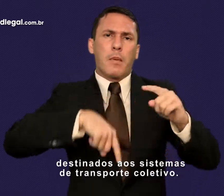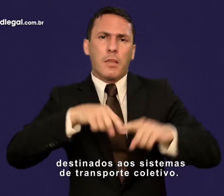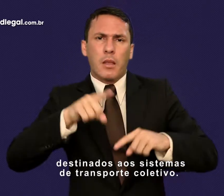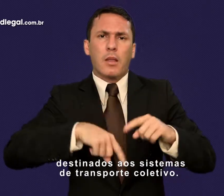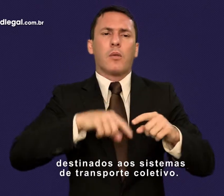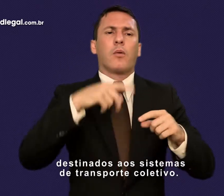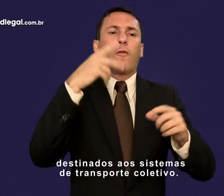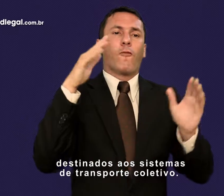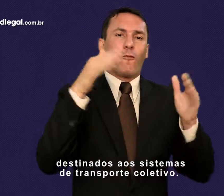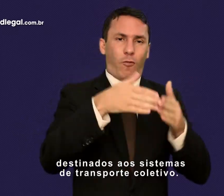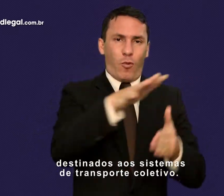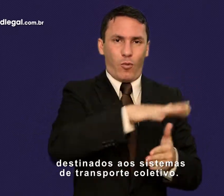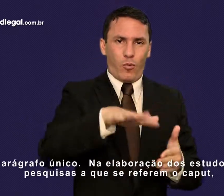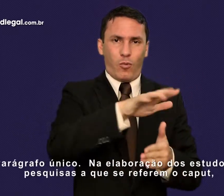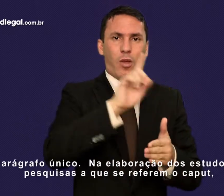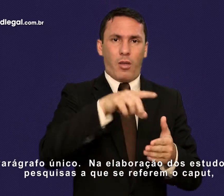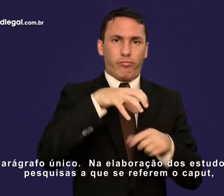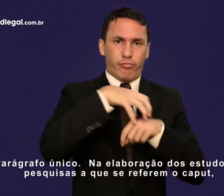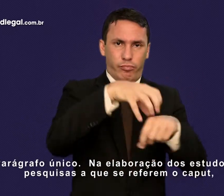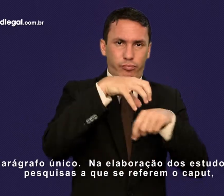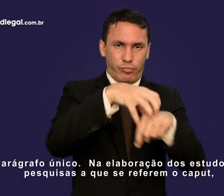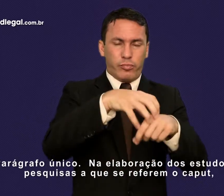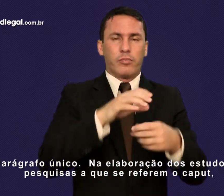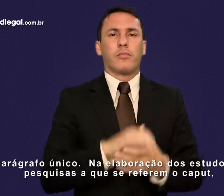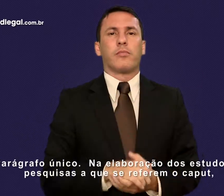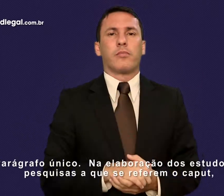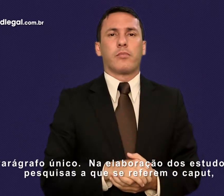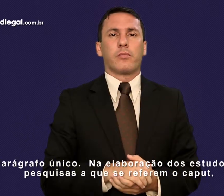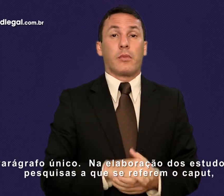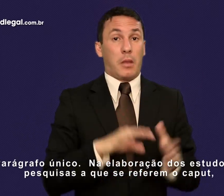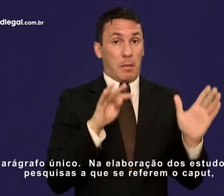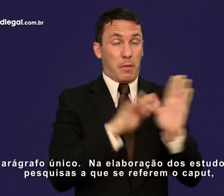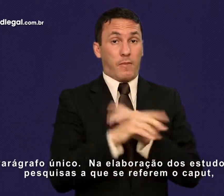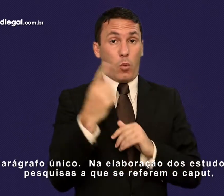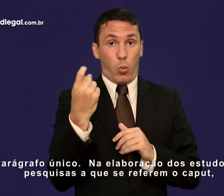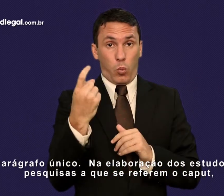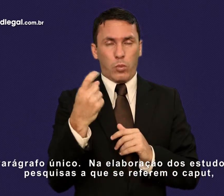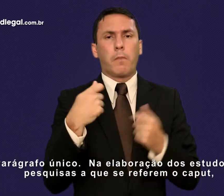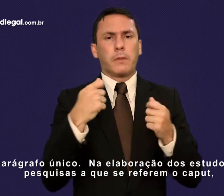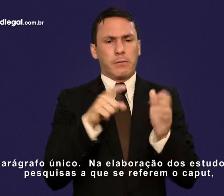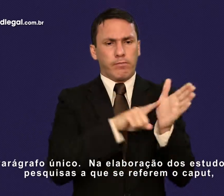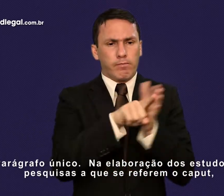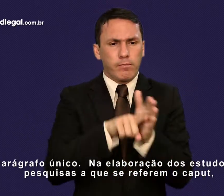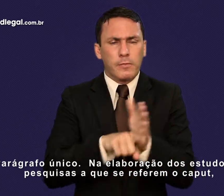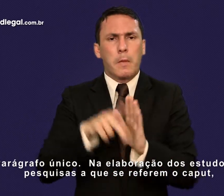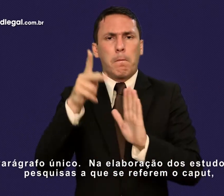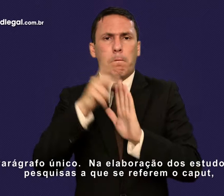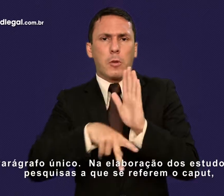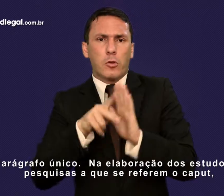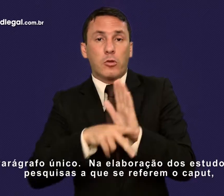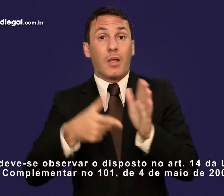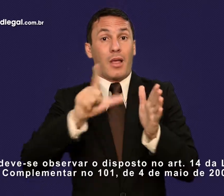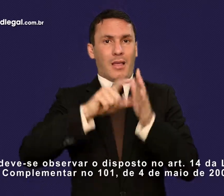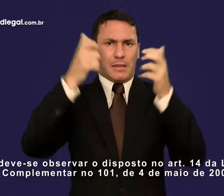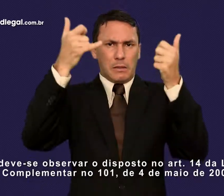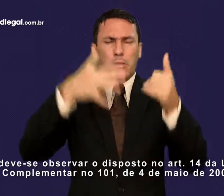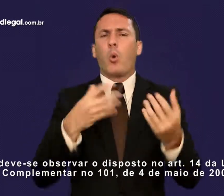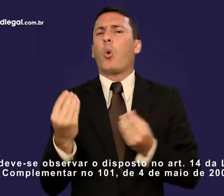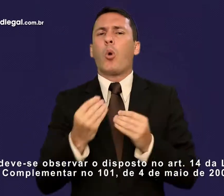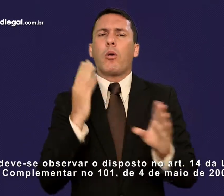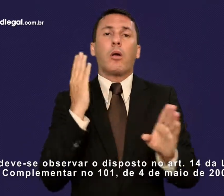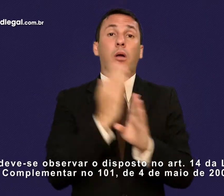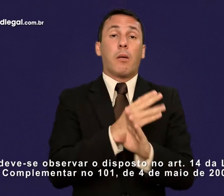ao sistema de transporte coletivo. Parágrafo único. Na elaboração dos estudos e pesquisas a que se referem o caput,